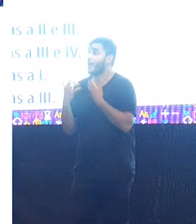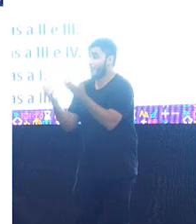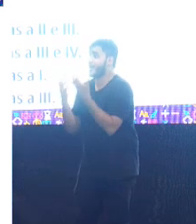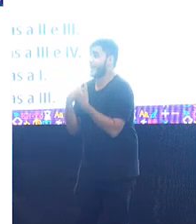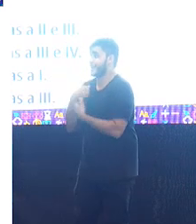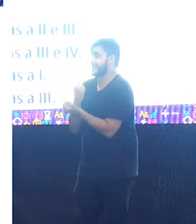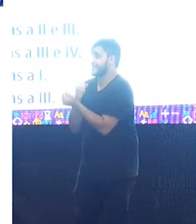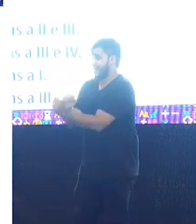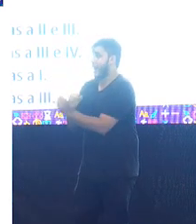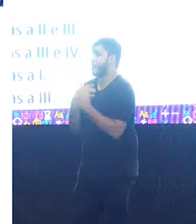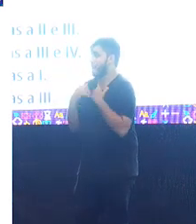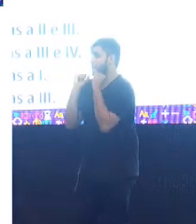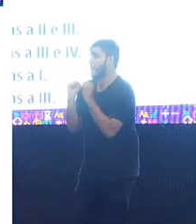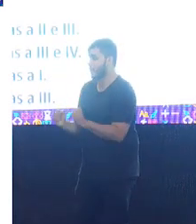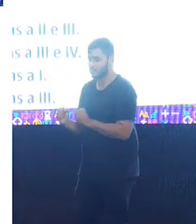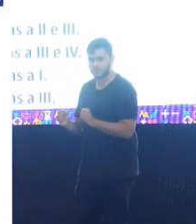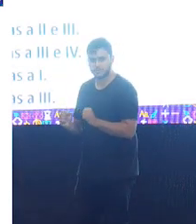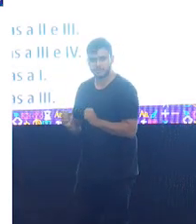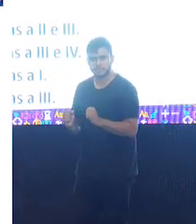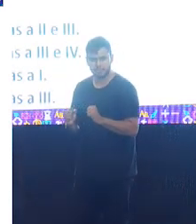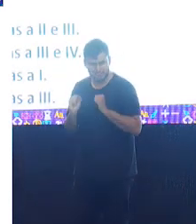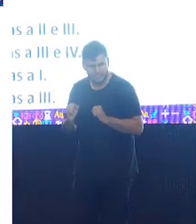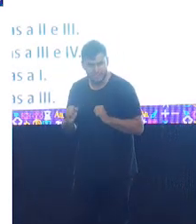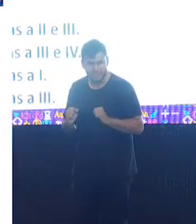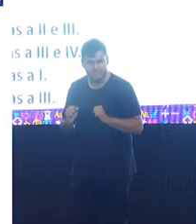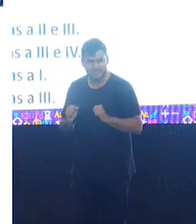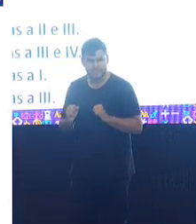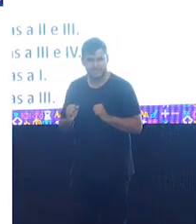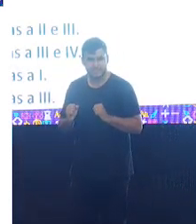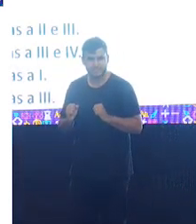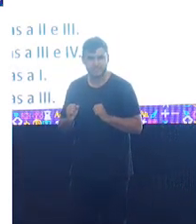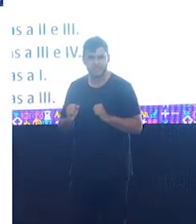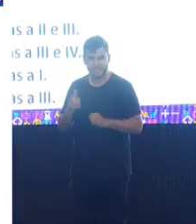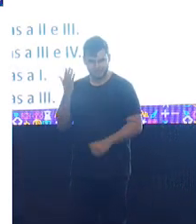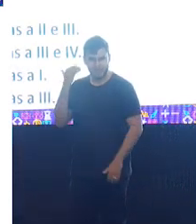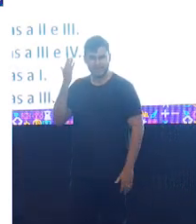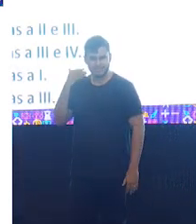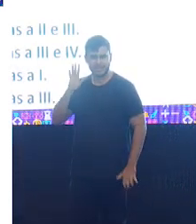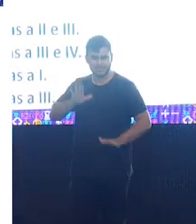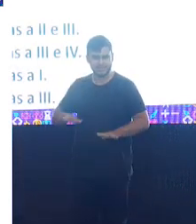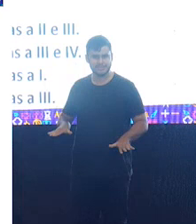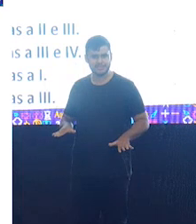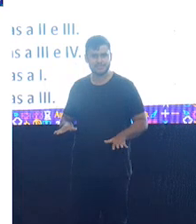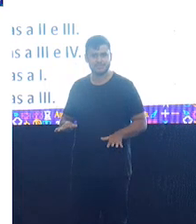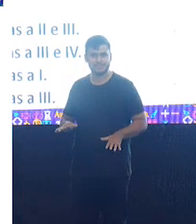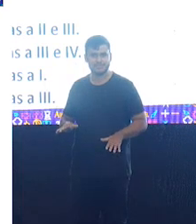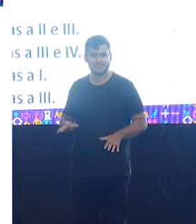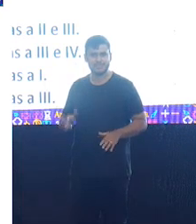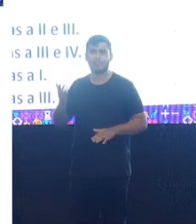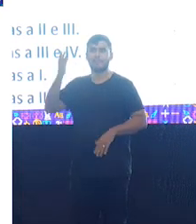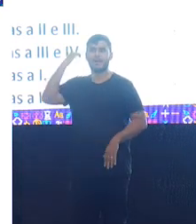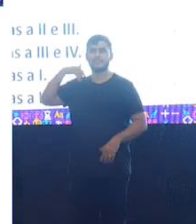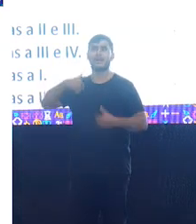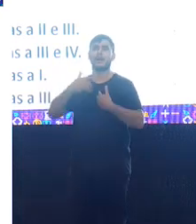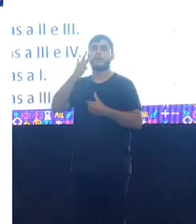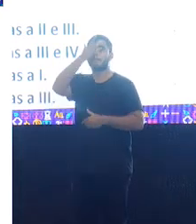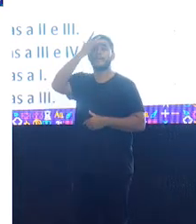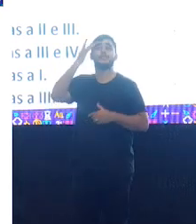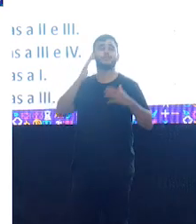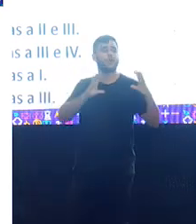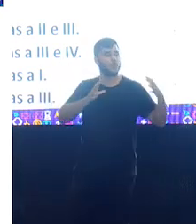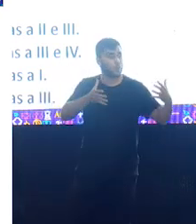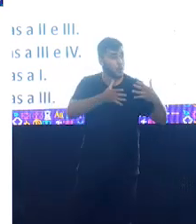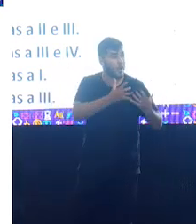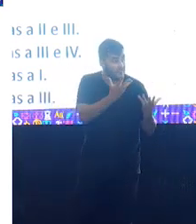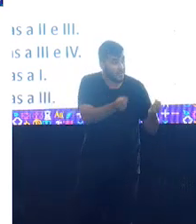você voluntariamente. Então, só usando a ironia para entender como essa ideia é absurda, de que os próprios negros faziam